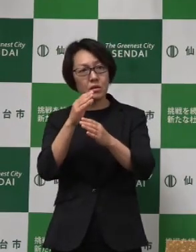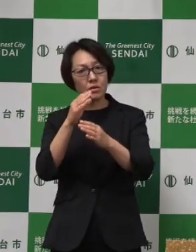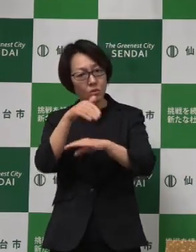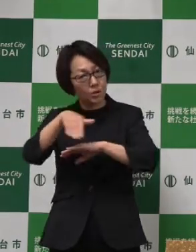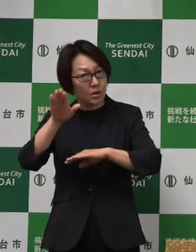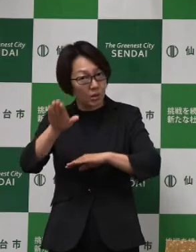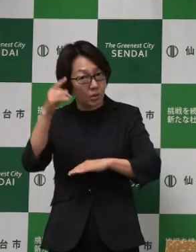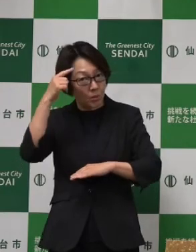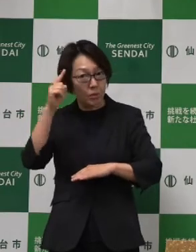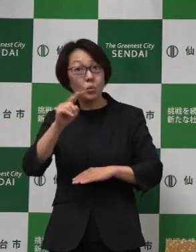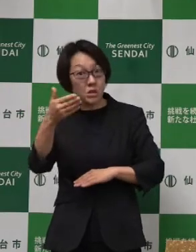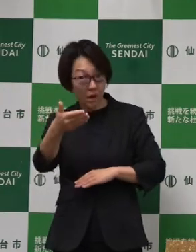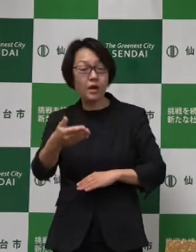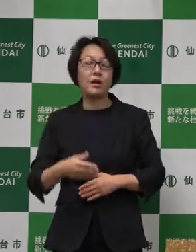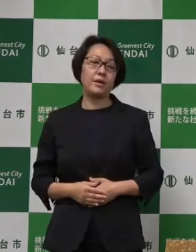ょうか。 はい、